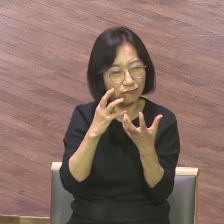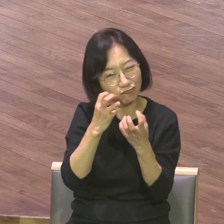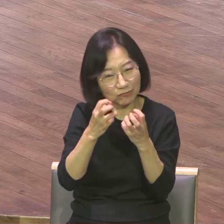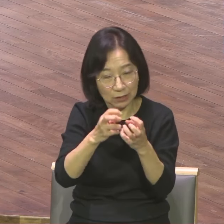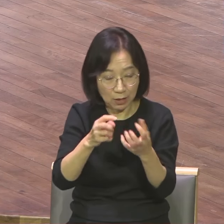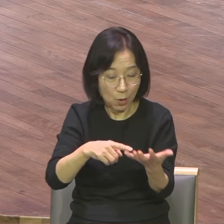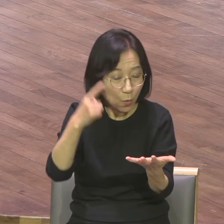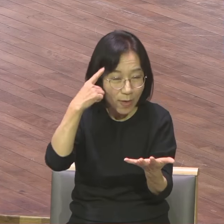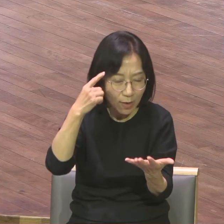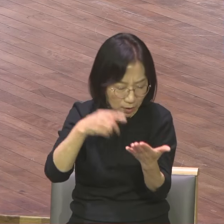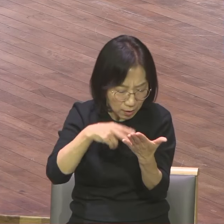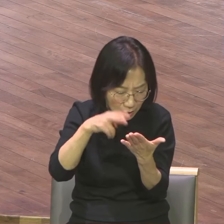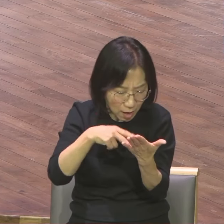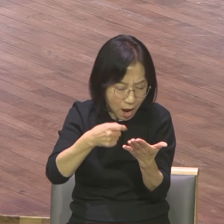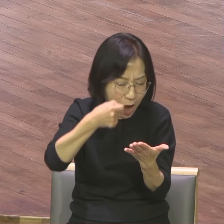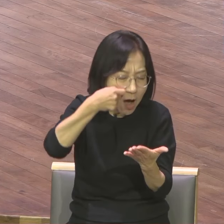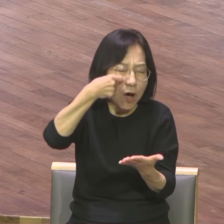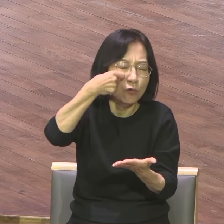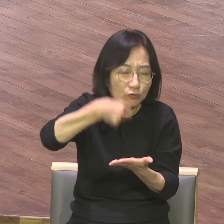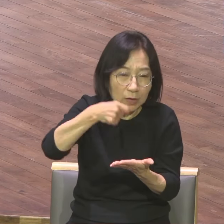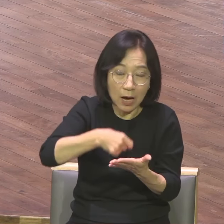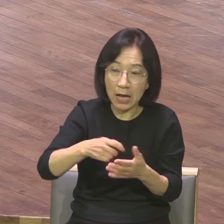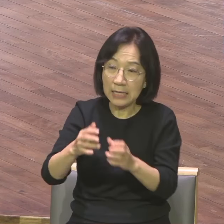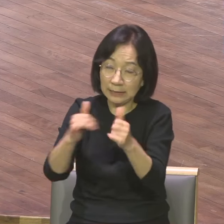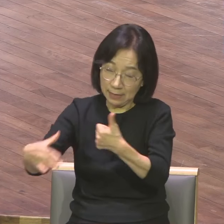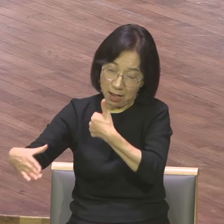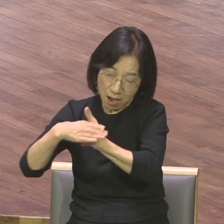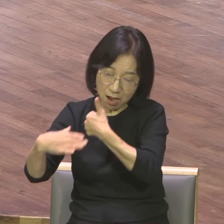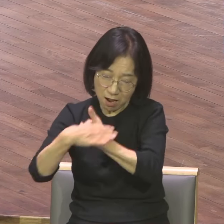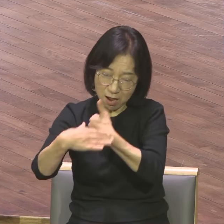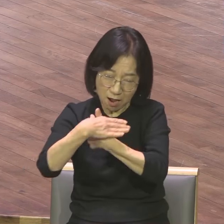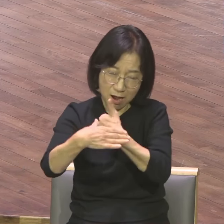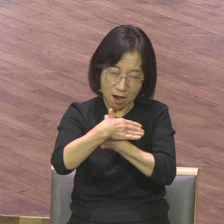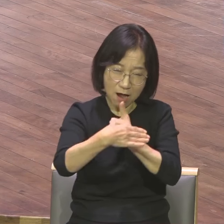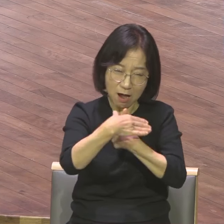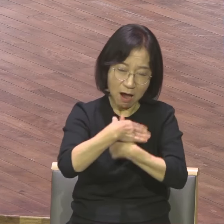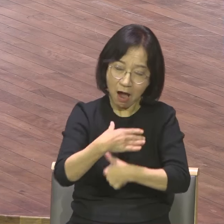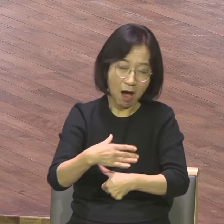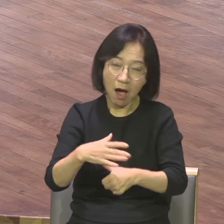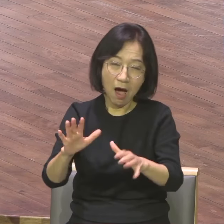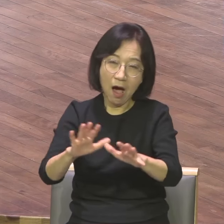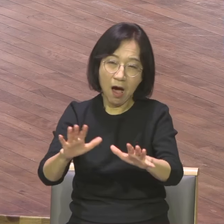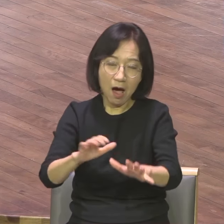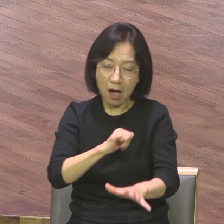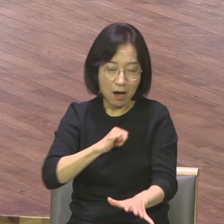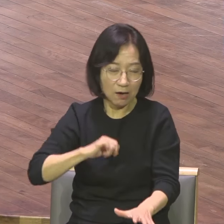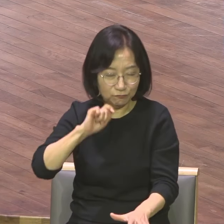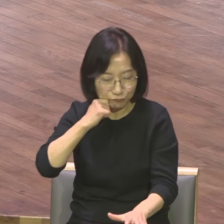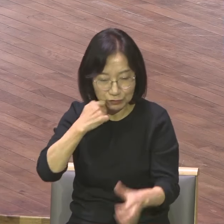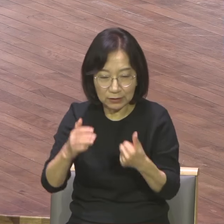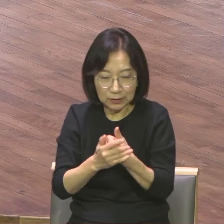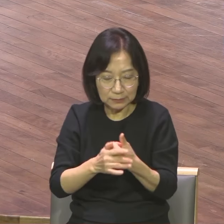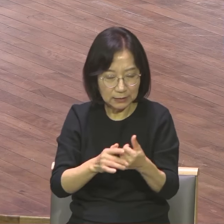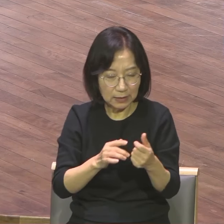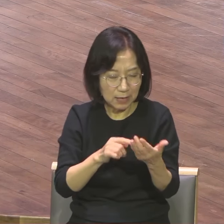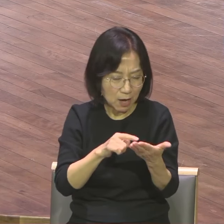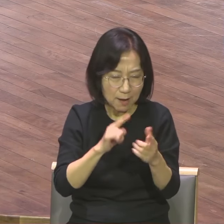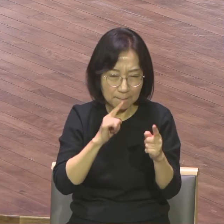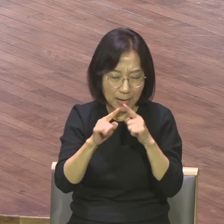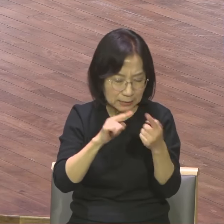눈물의 기도가 거기 있었습니다. 너무 공격을 많이 하니까 견디질 못했어요. 하나님 말씀 잡고